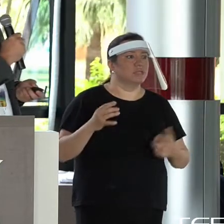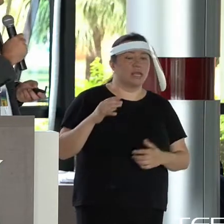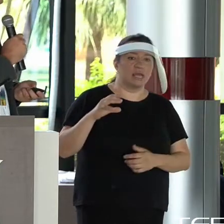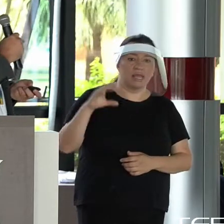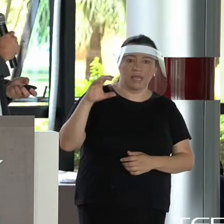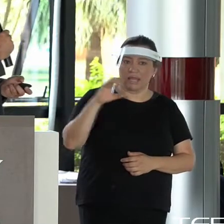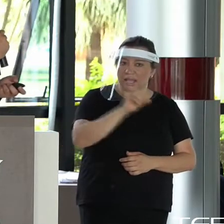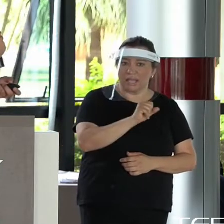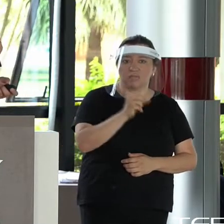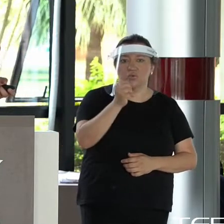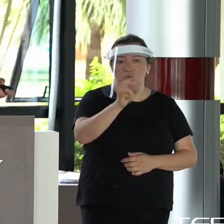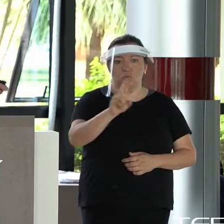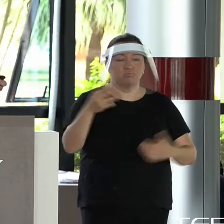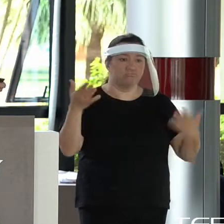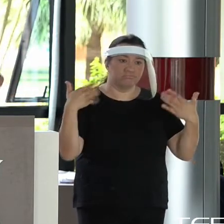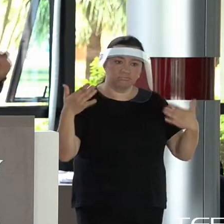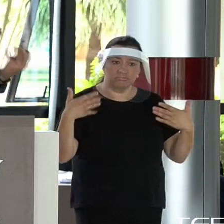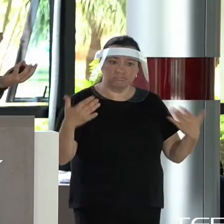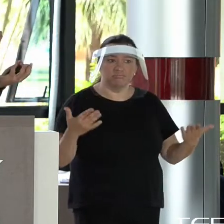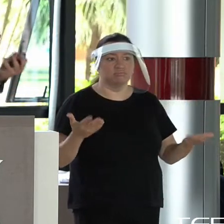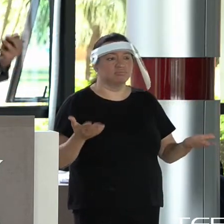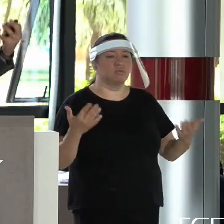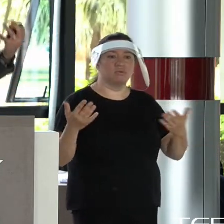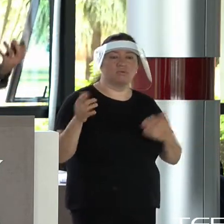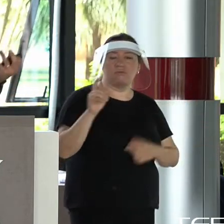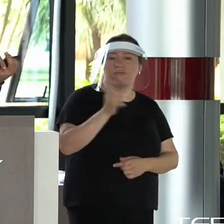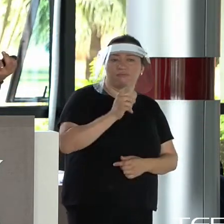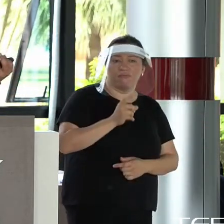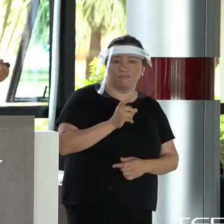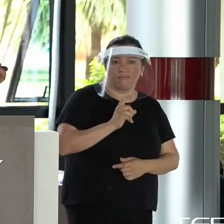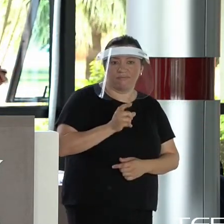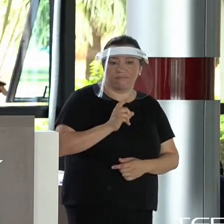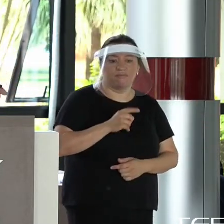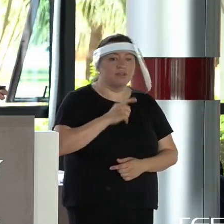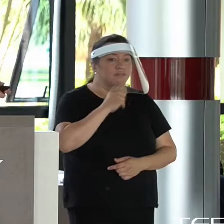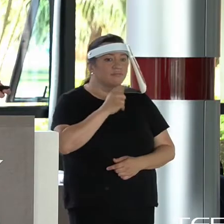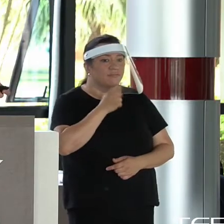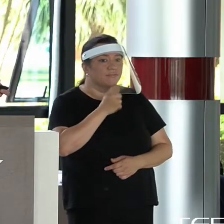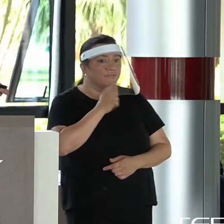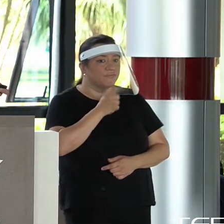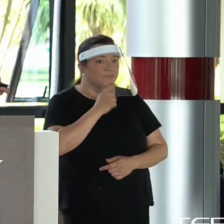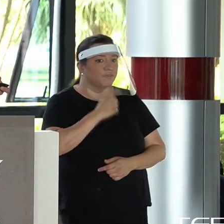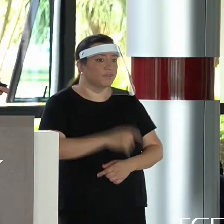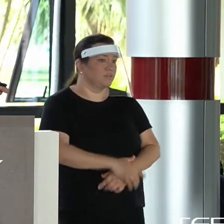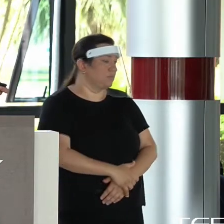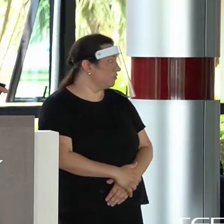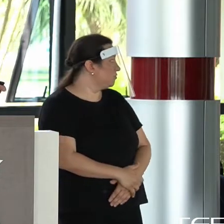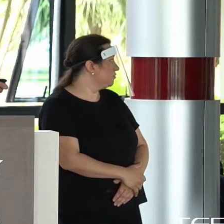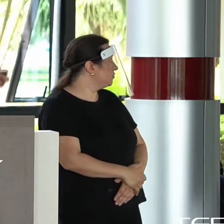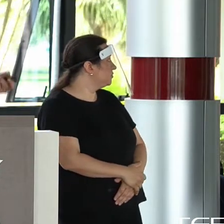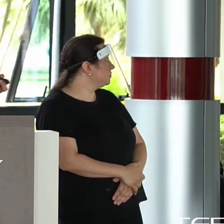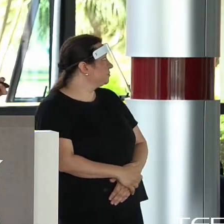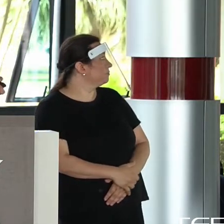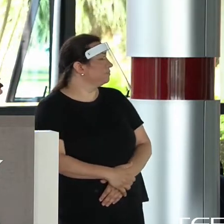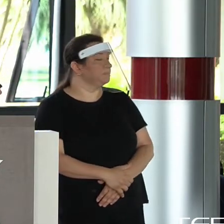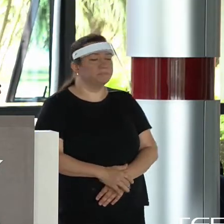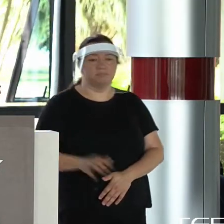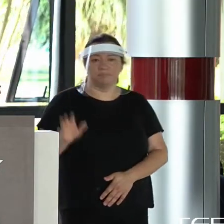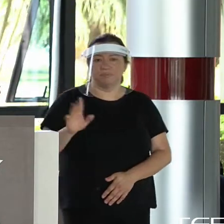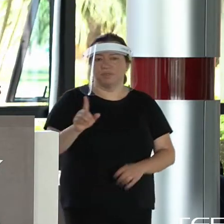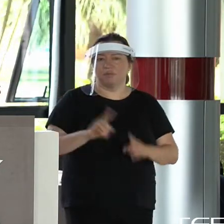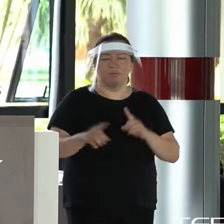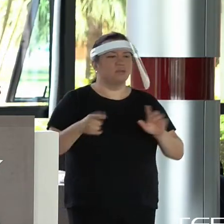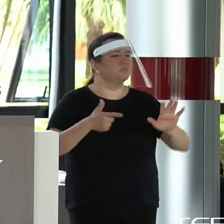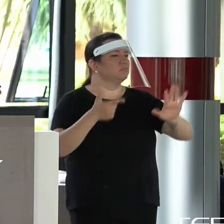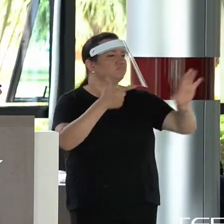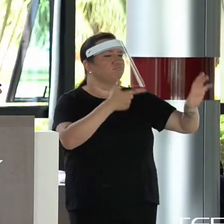Tá? E para deixar claro aqui algumas coisas, vamos lá. O que a termografia